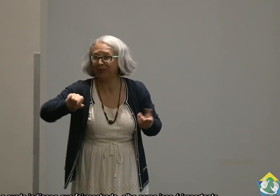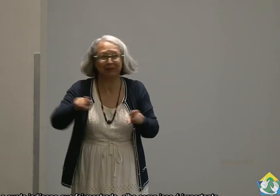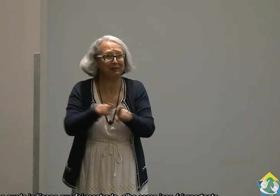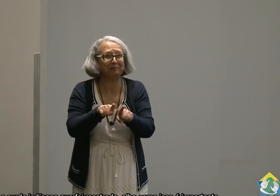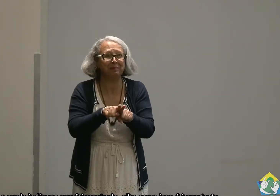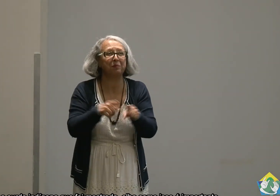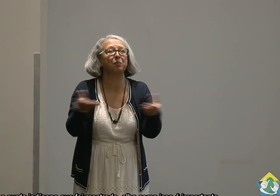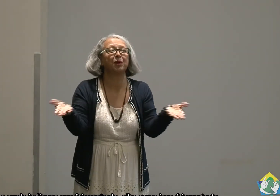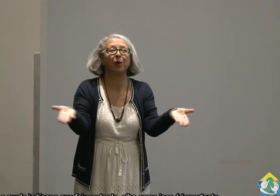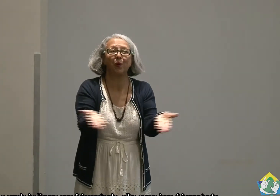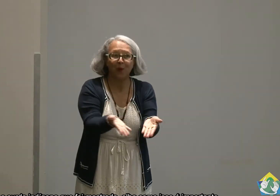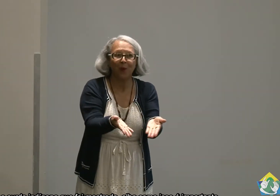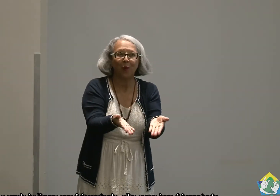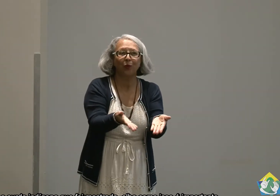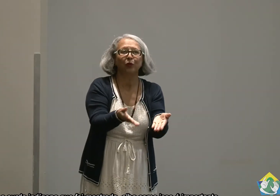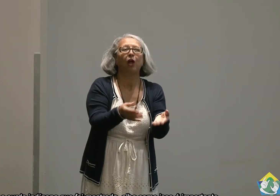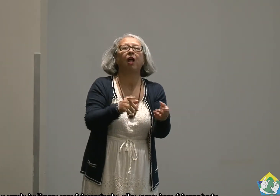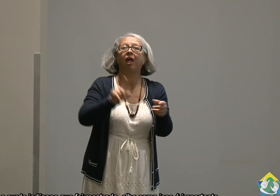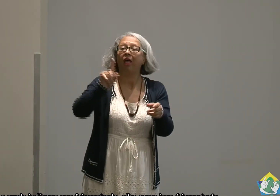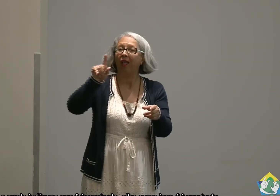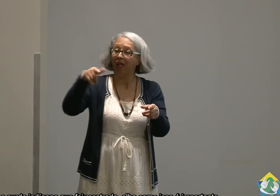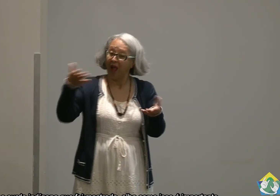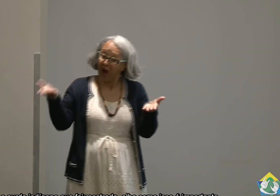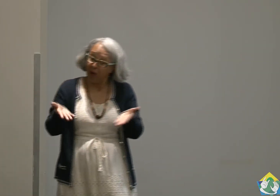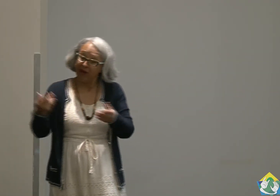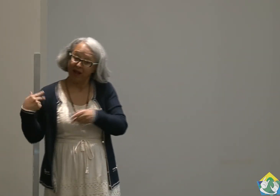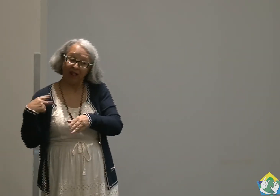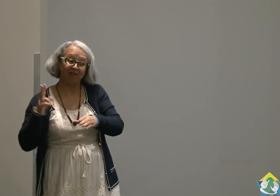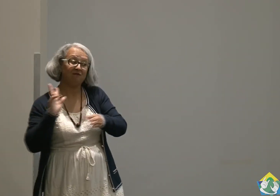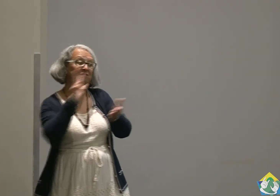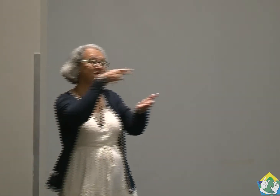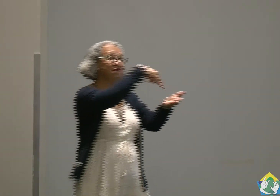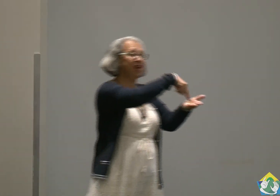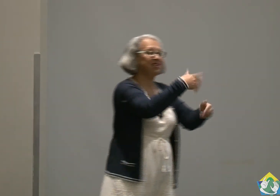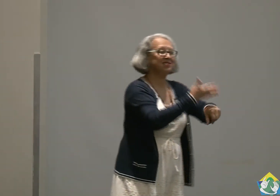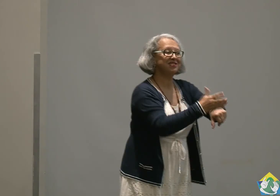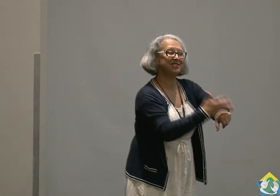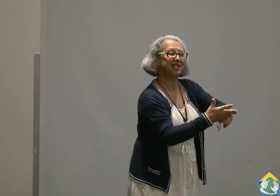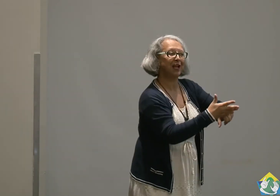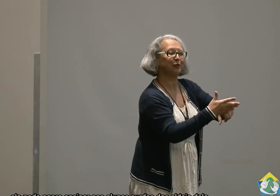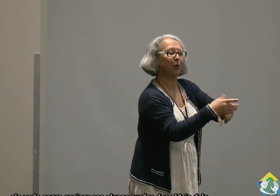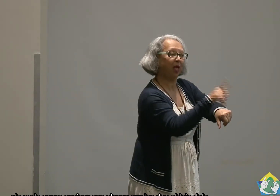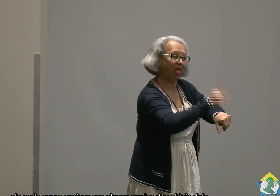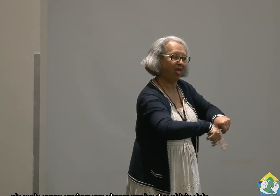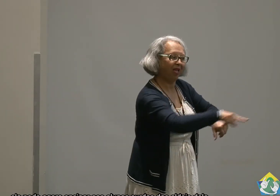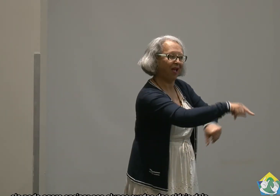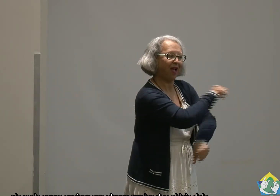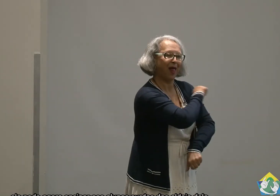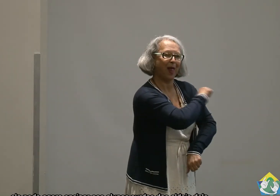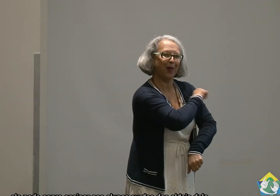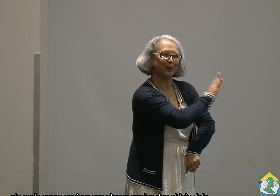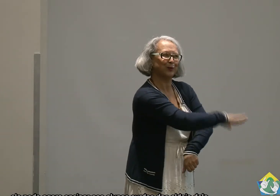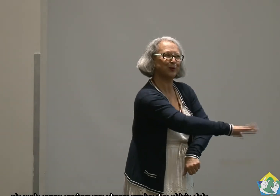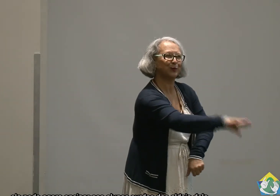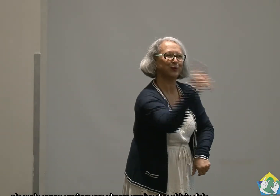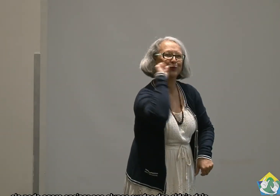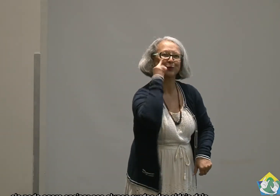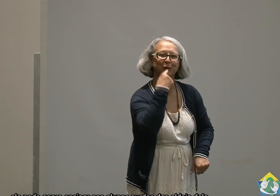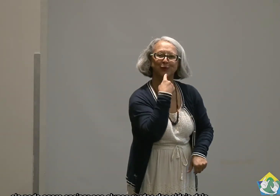mostrada ali. Olha como isso é importante. ela pode agora ensinar aos